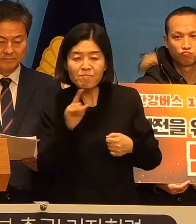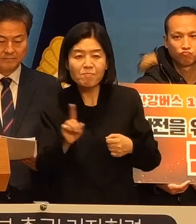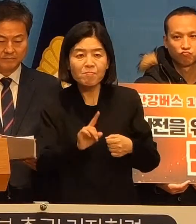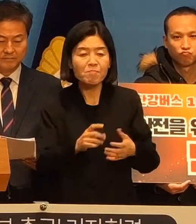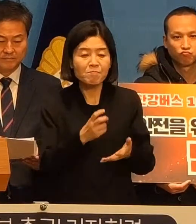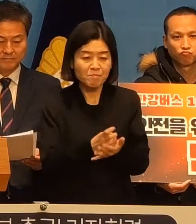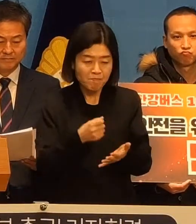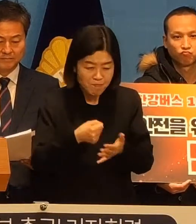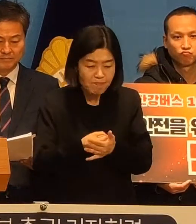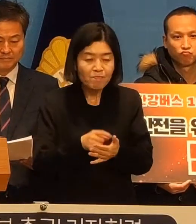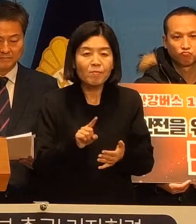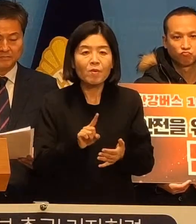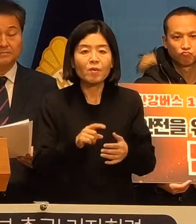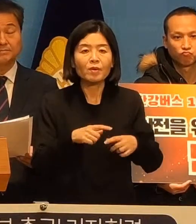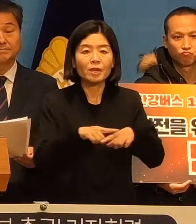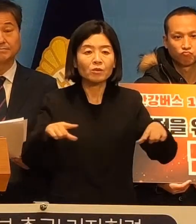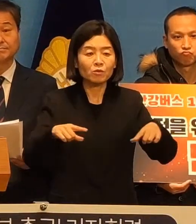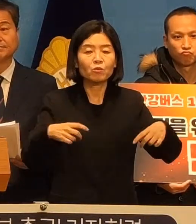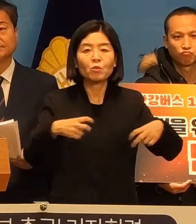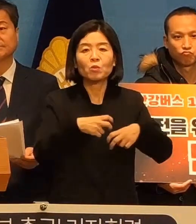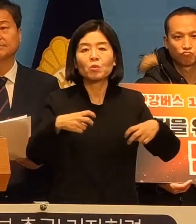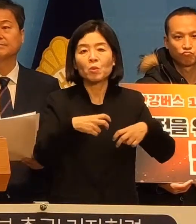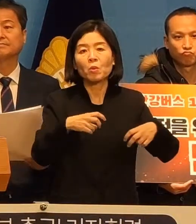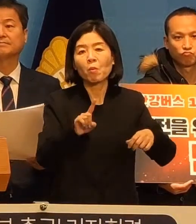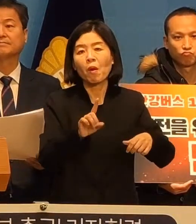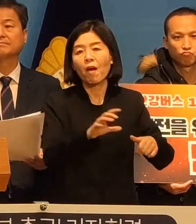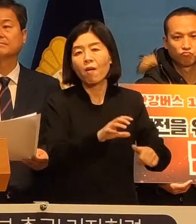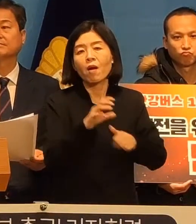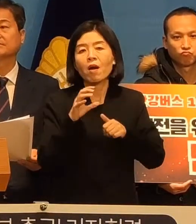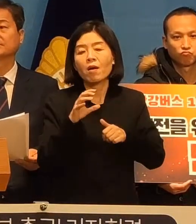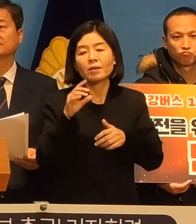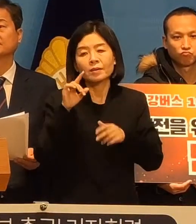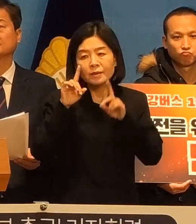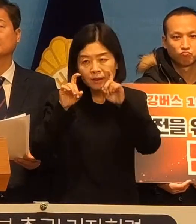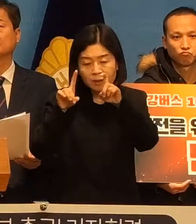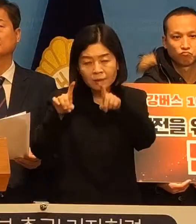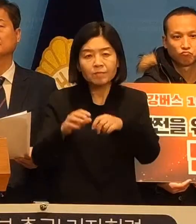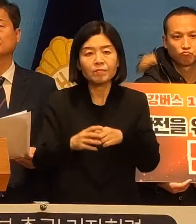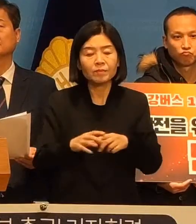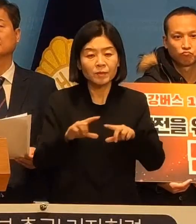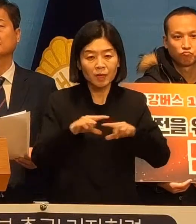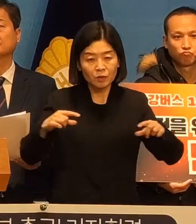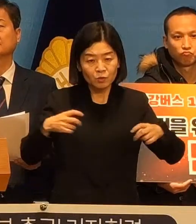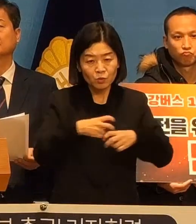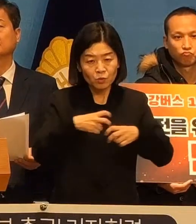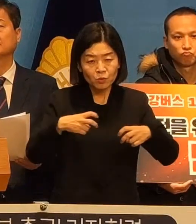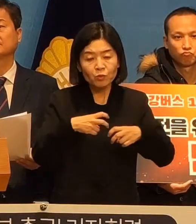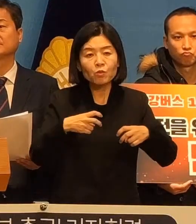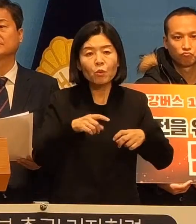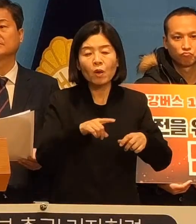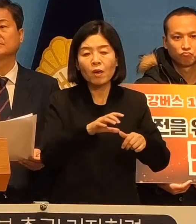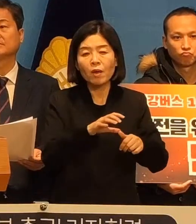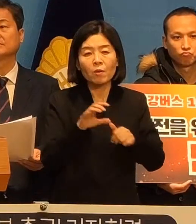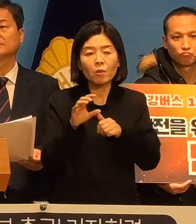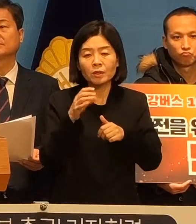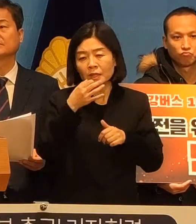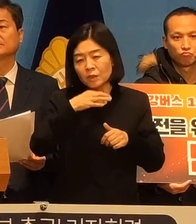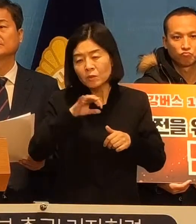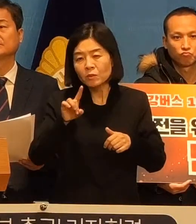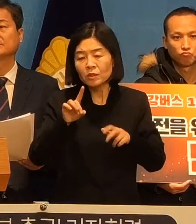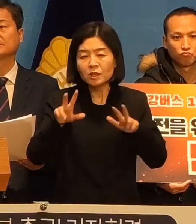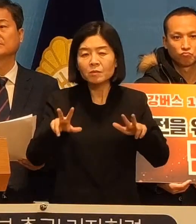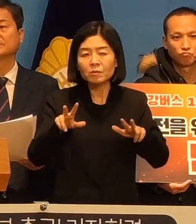대중교통 지위를 활용하고 있는 것이 아닌가라는 의심을 하고 있고요. 특히 대중교통으로서의 그 실효성이 의심받는